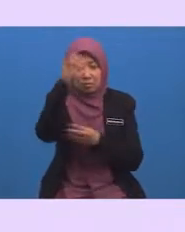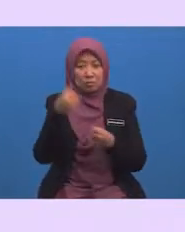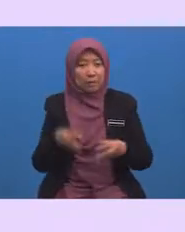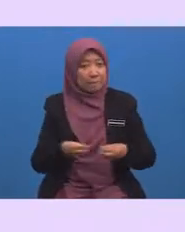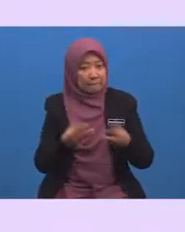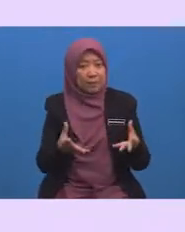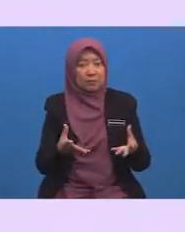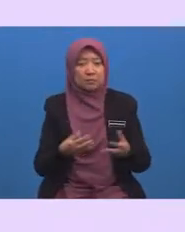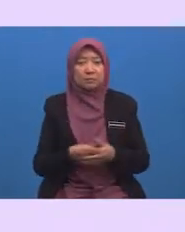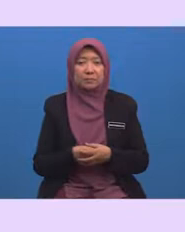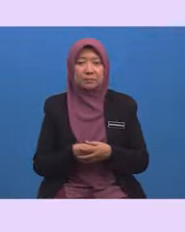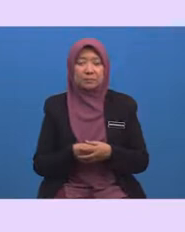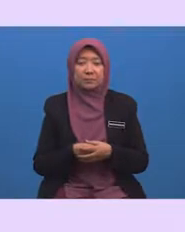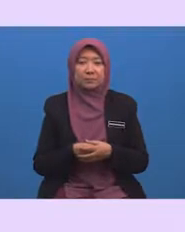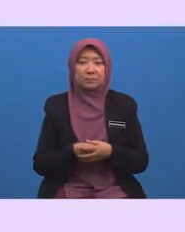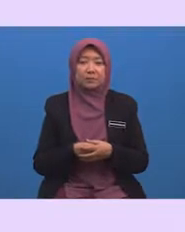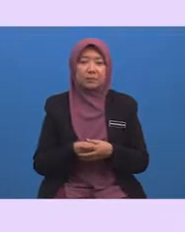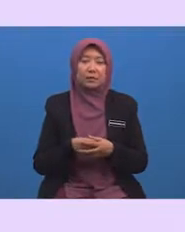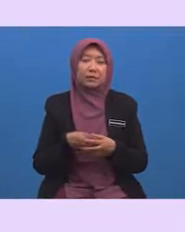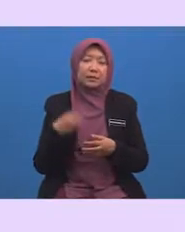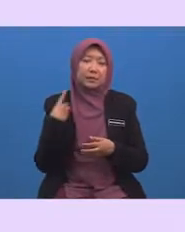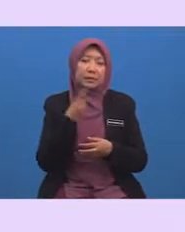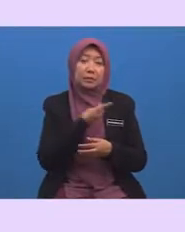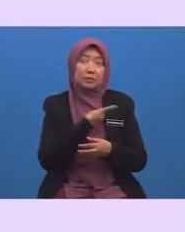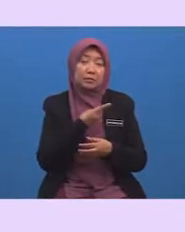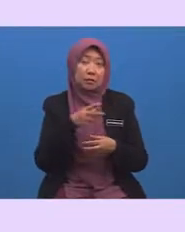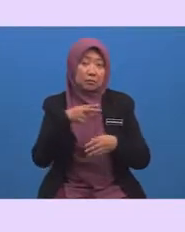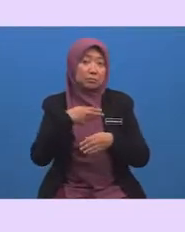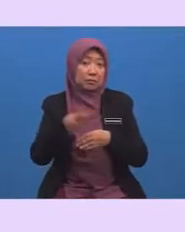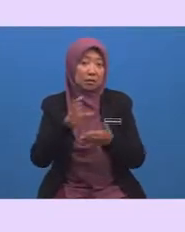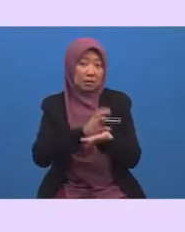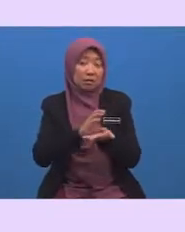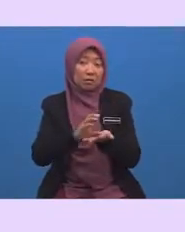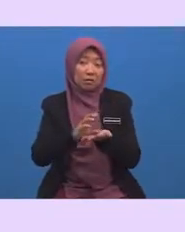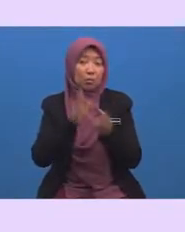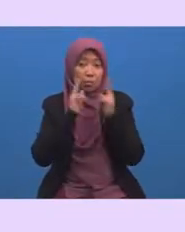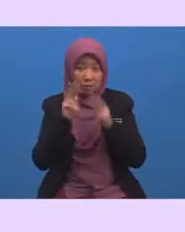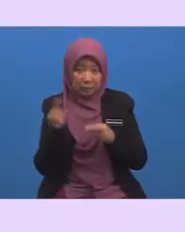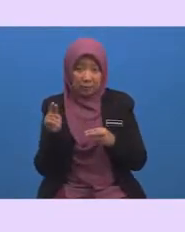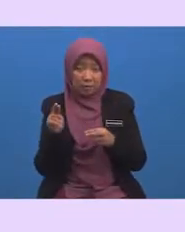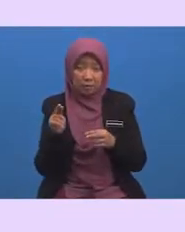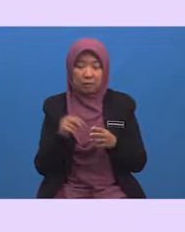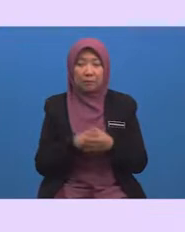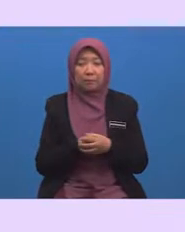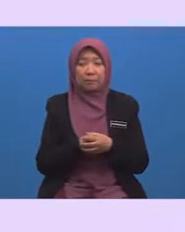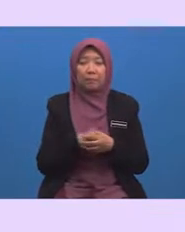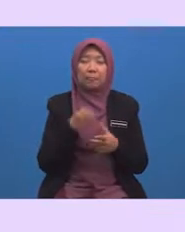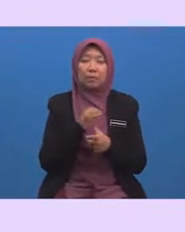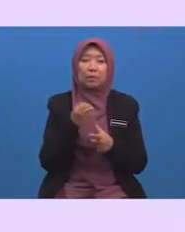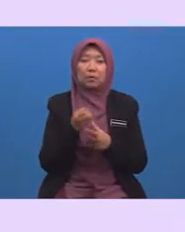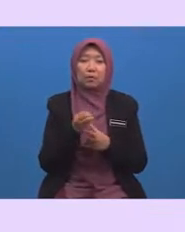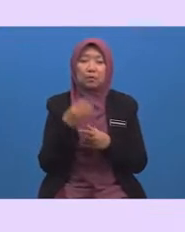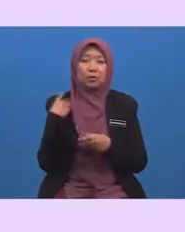Allah? Adakah kita perlu memberikan kad ucapan kepada Allah? Atau